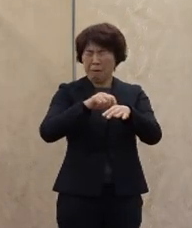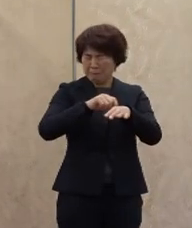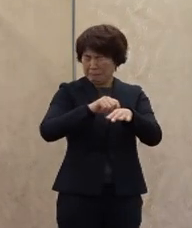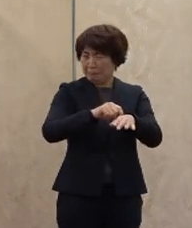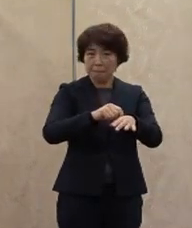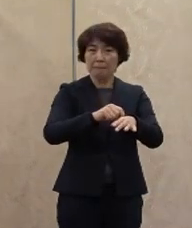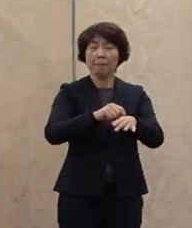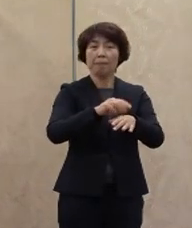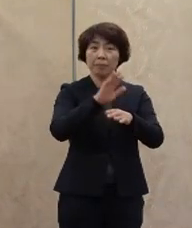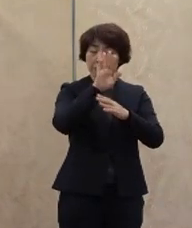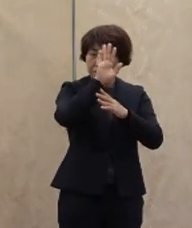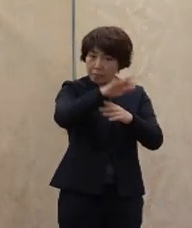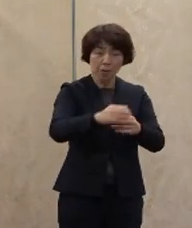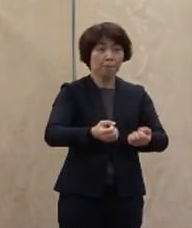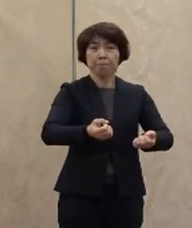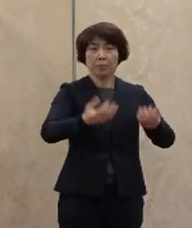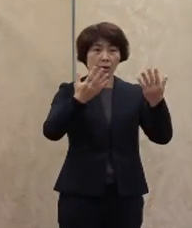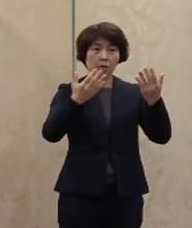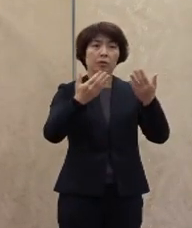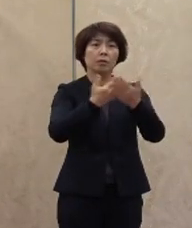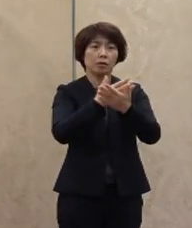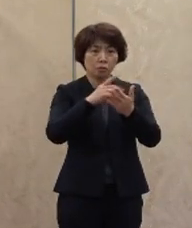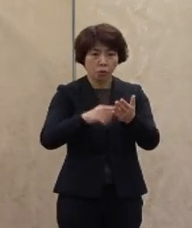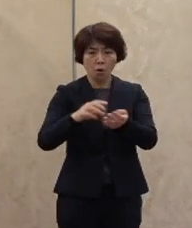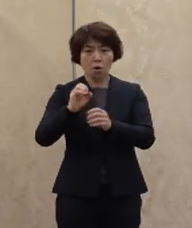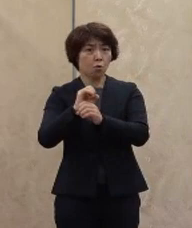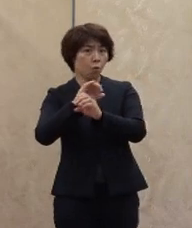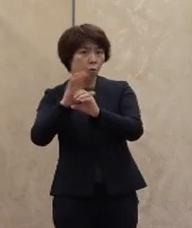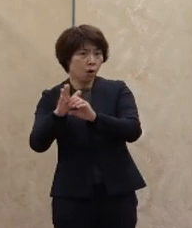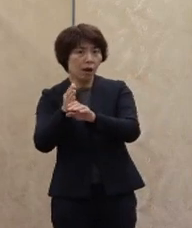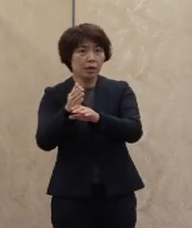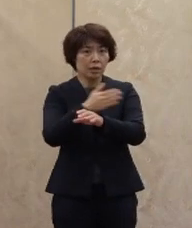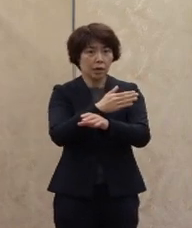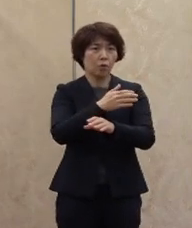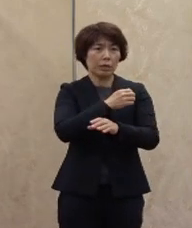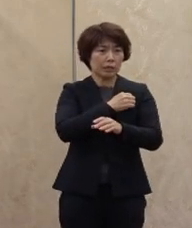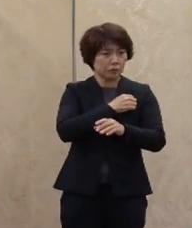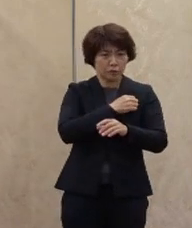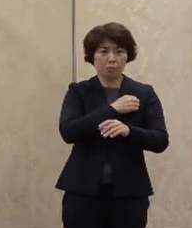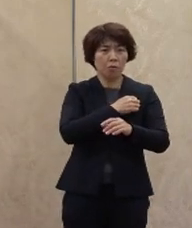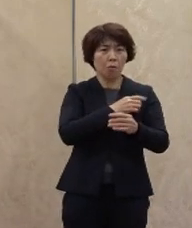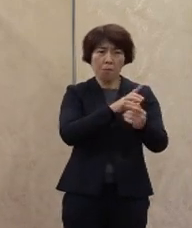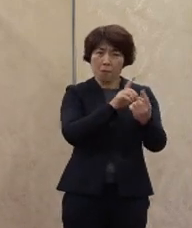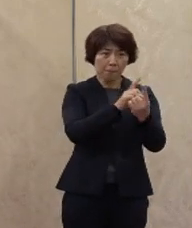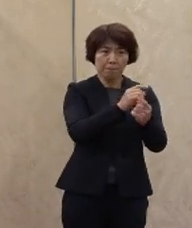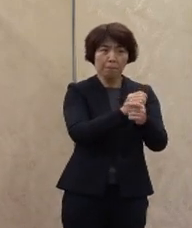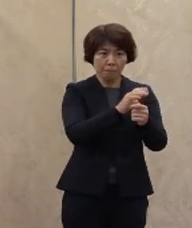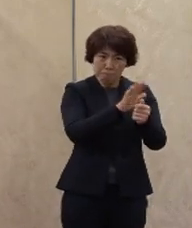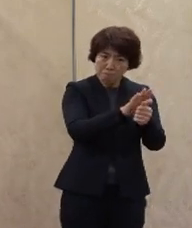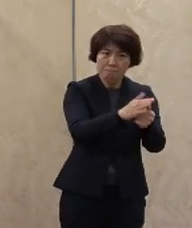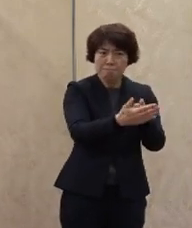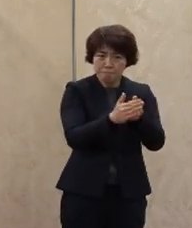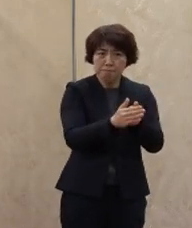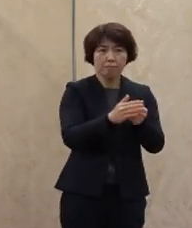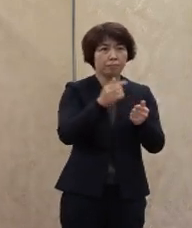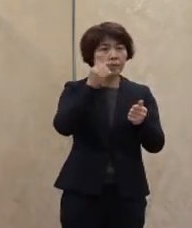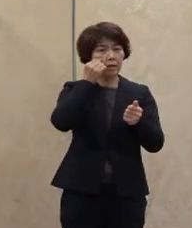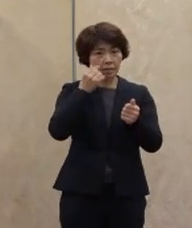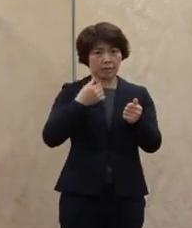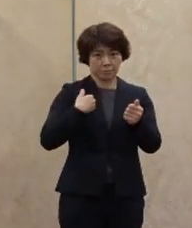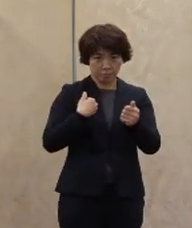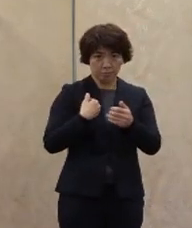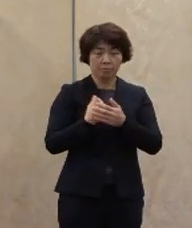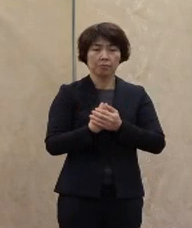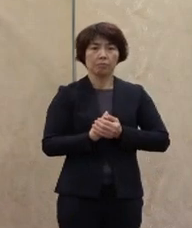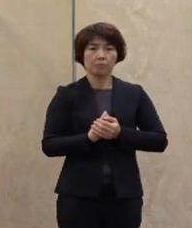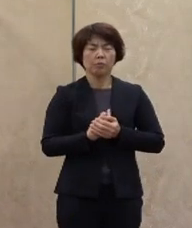崩壊してしまうと、コロナ以外の病気で助かるはずの命も助からない可能性になってしまう、そういったことを防ぐ観点からも